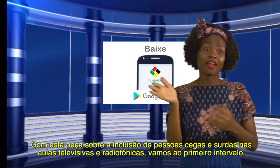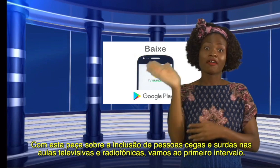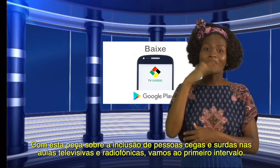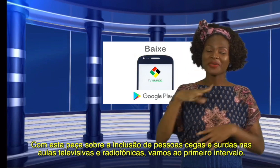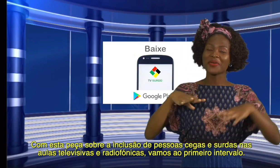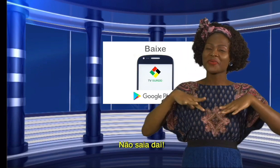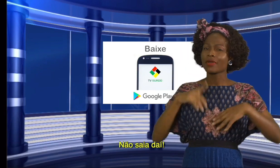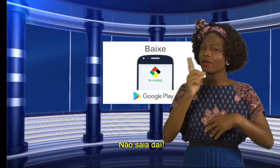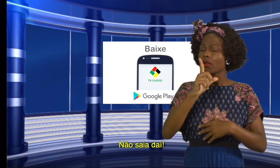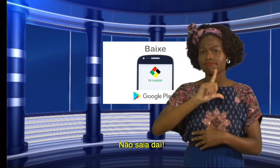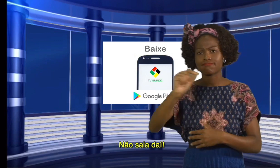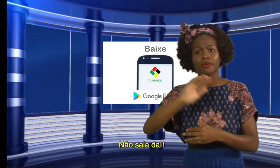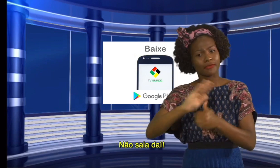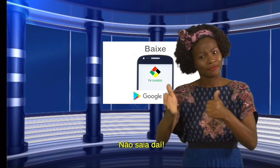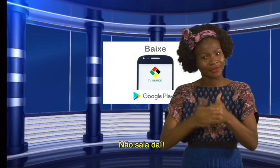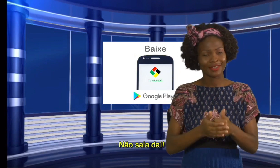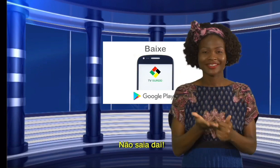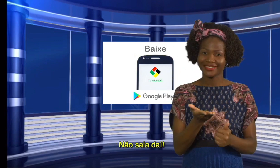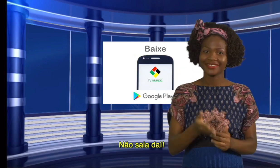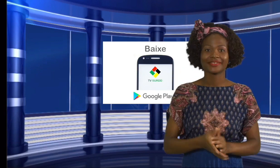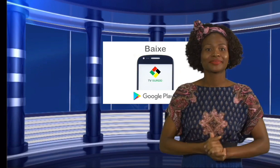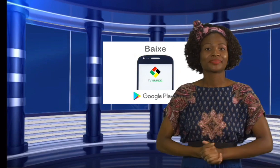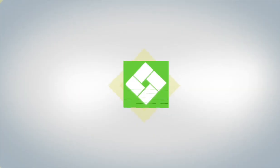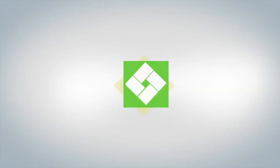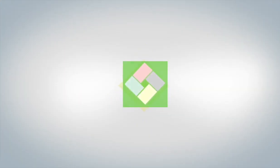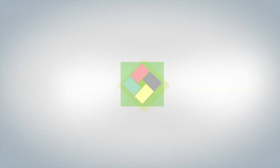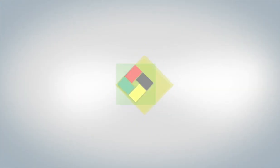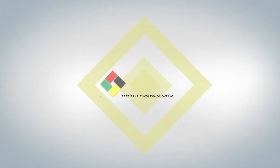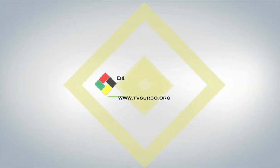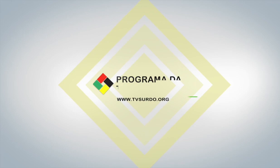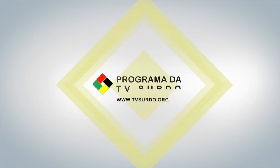vamos ao primeiro intervalo. Não saia daí!